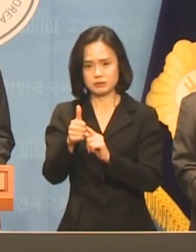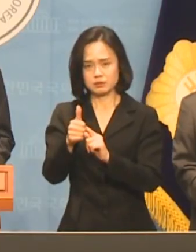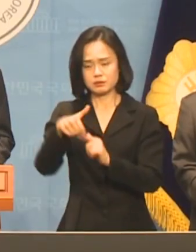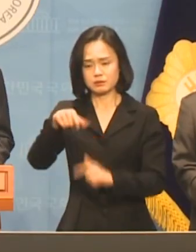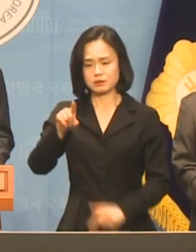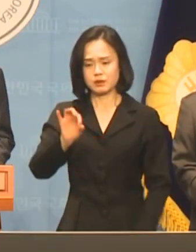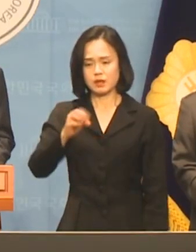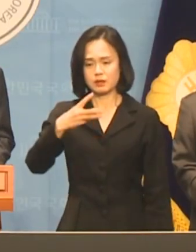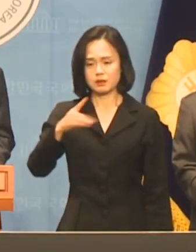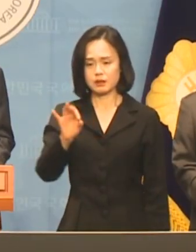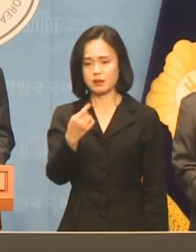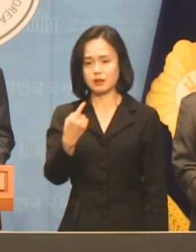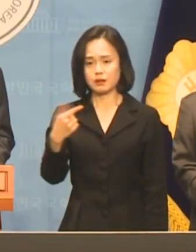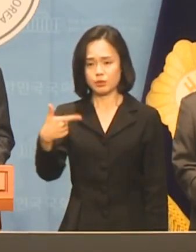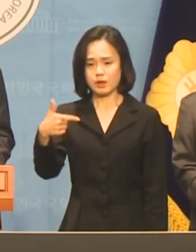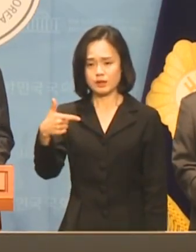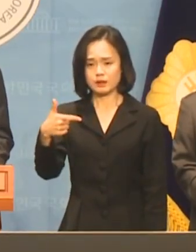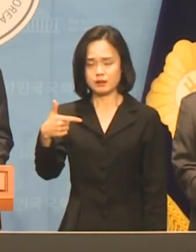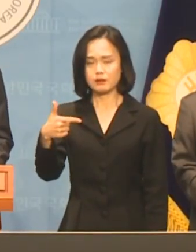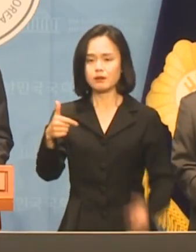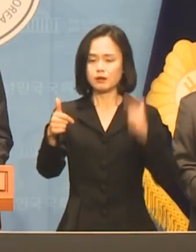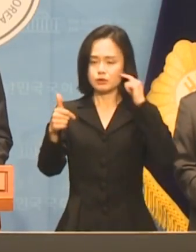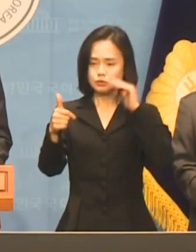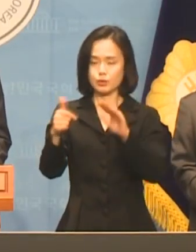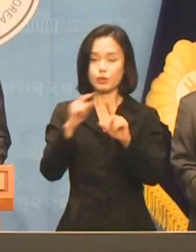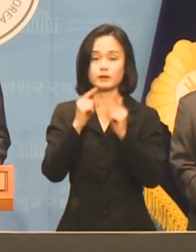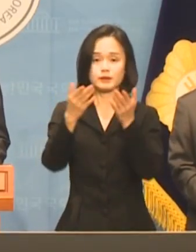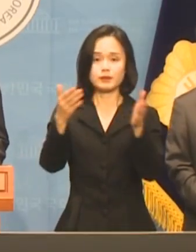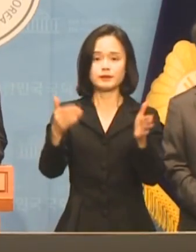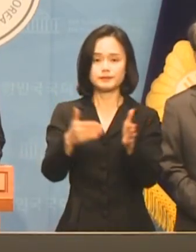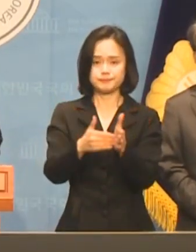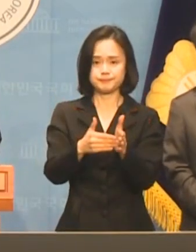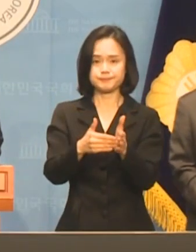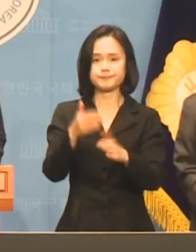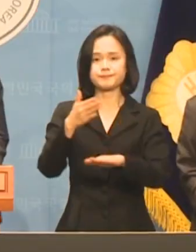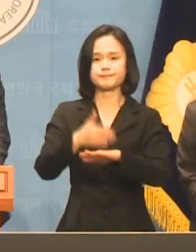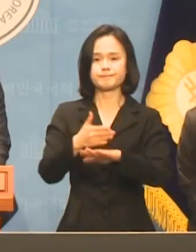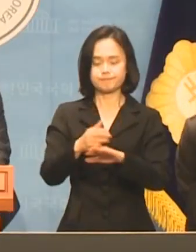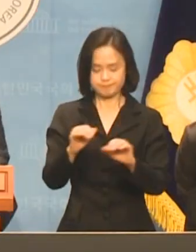이주노동자 고 강태환 씨의 추모 기자회견을 마치겠습니다. 감사합니다.